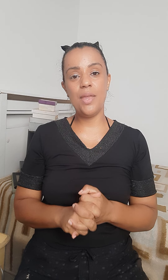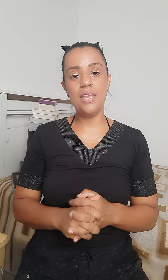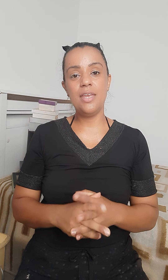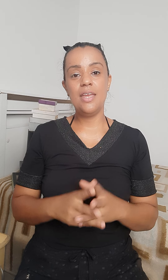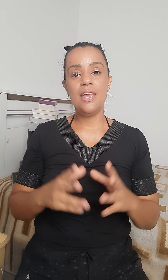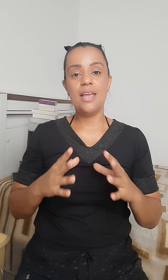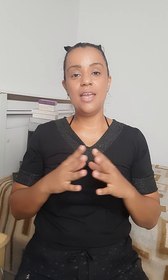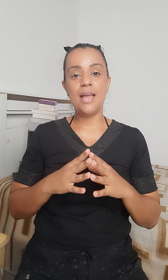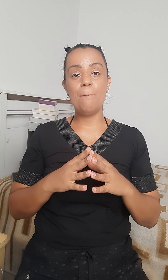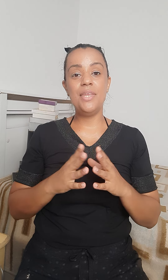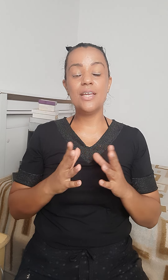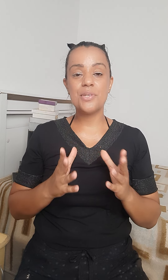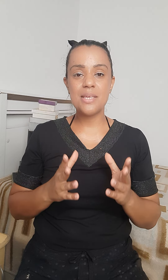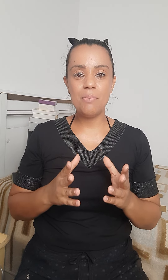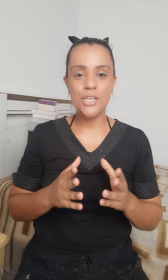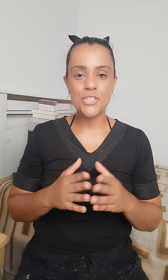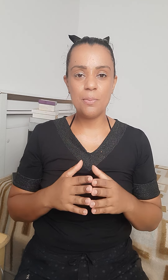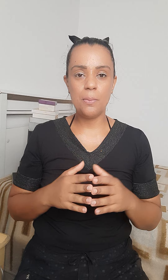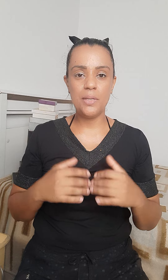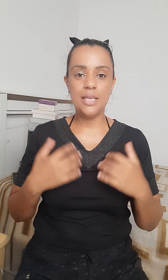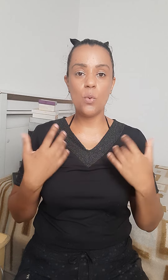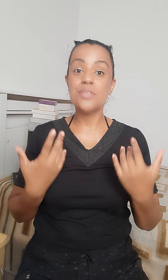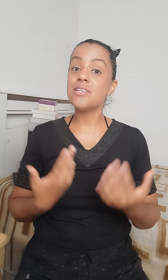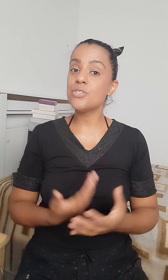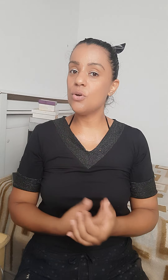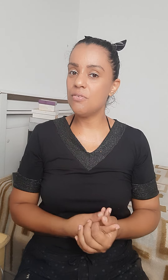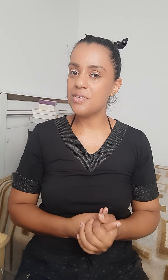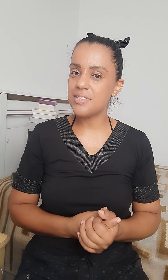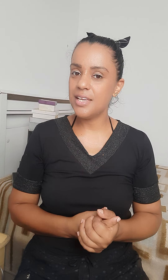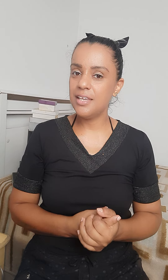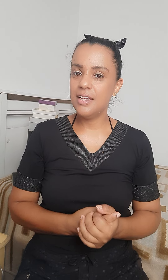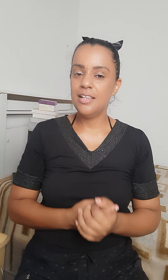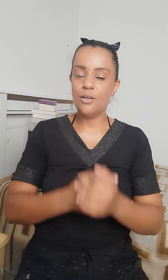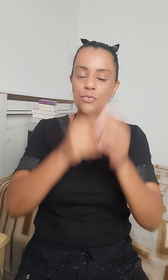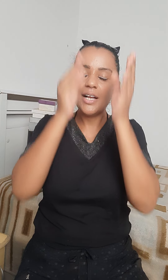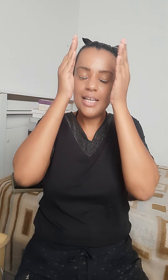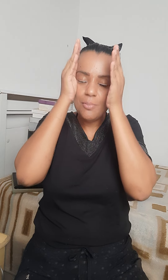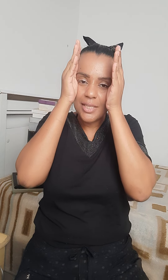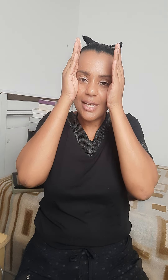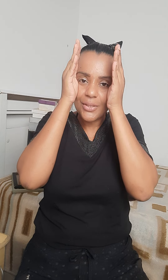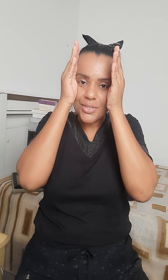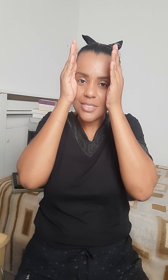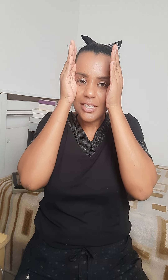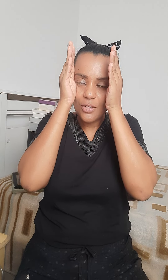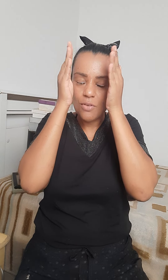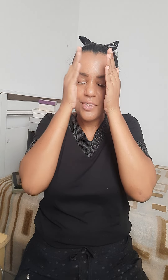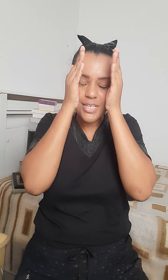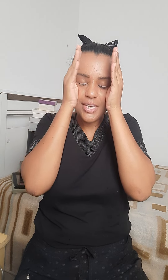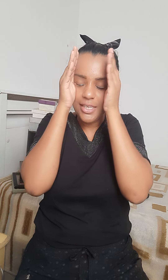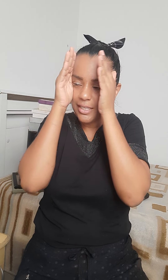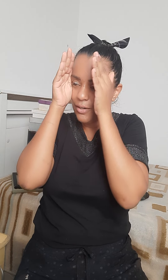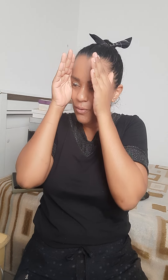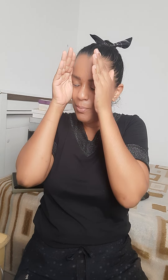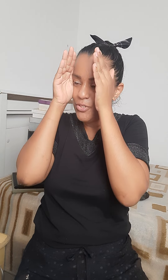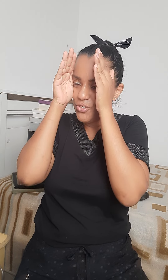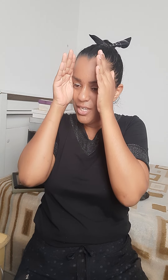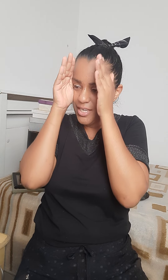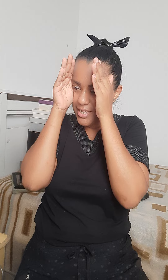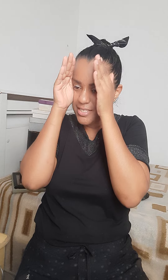também, abrir a nossa mente, né? Para aprender coisas novas, né? Não ficar limitado assim, com a viseirinha, não, aprendi esse